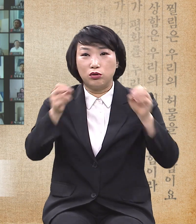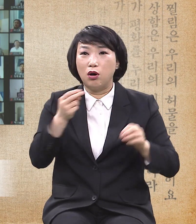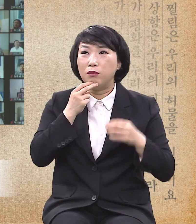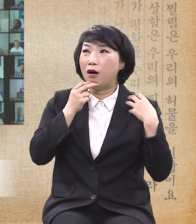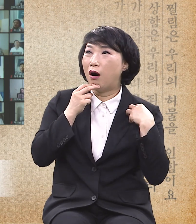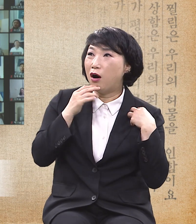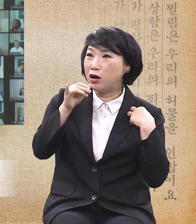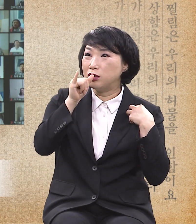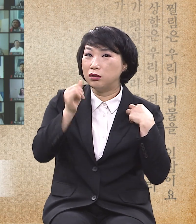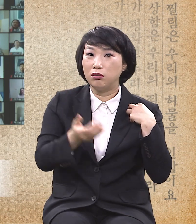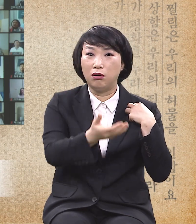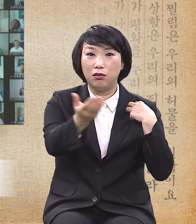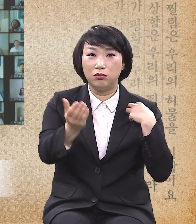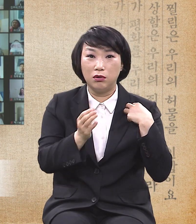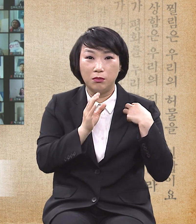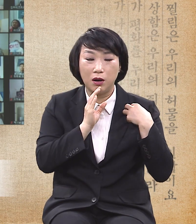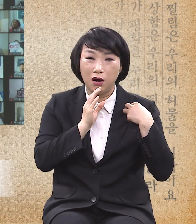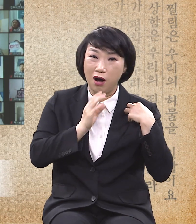전도하는 것이